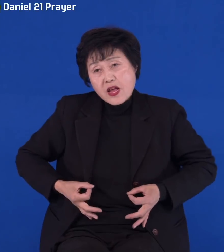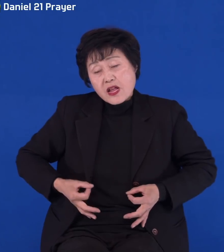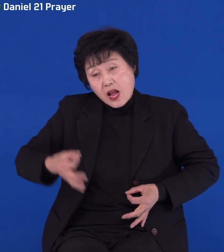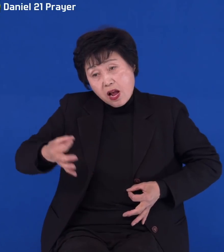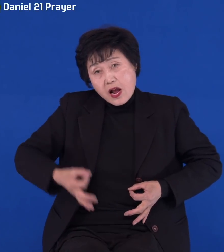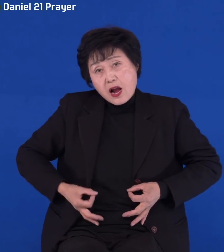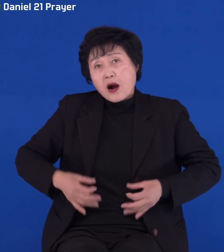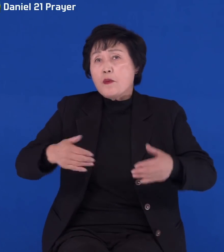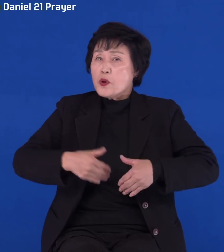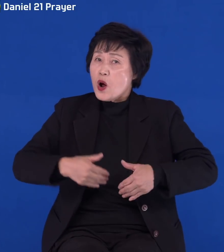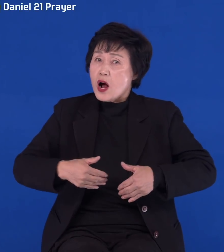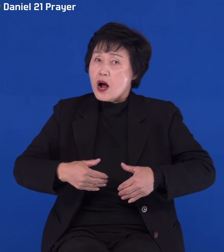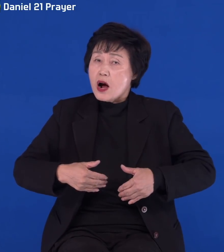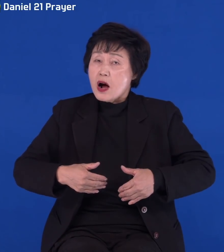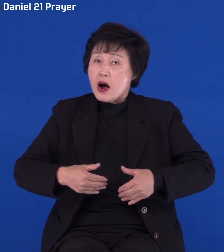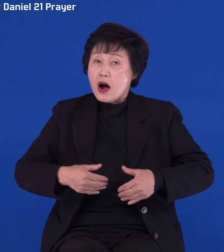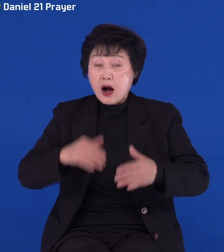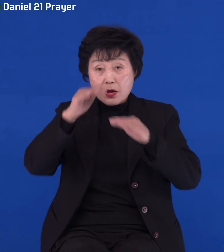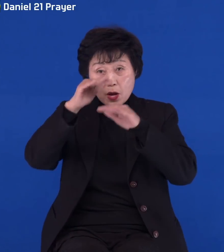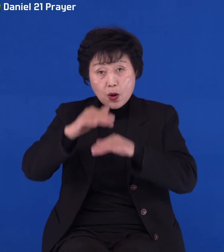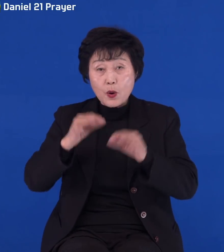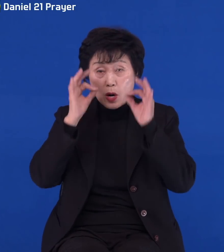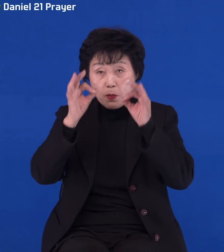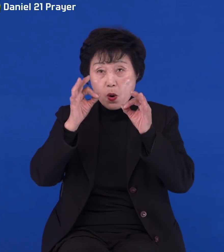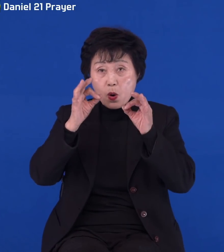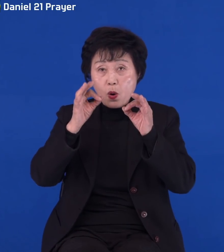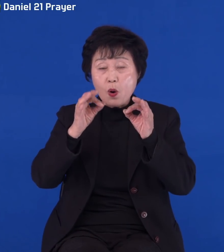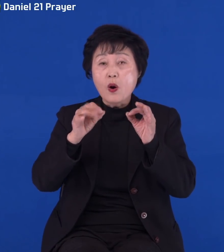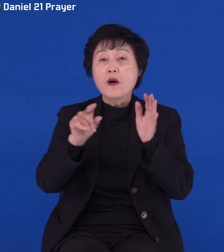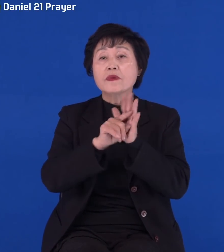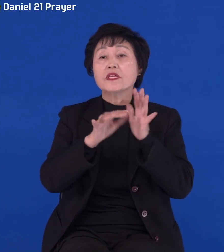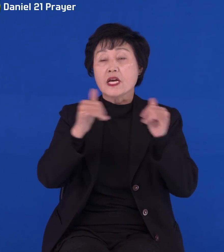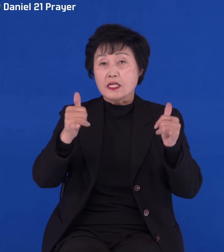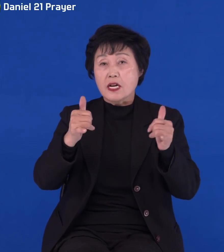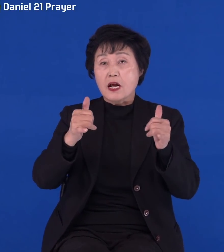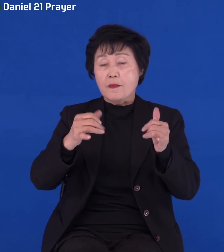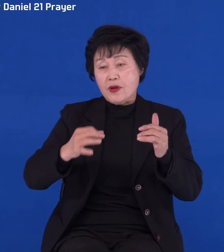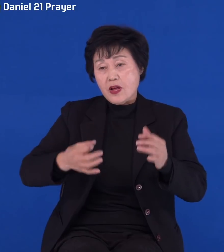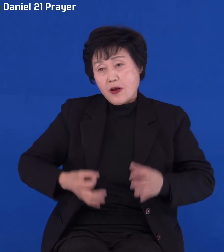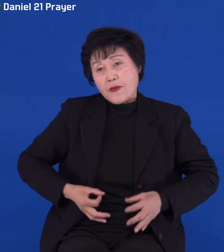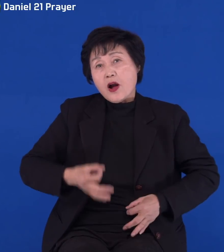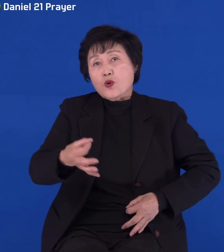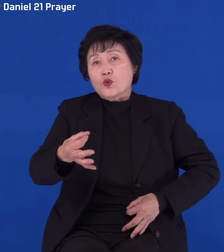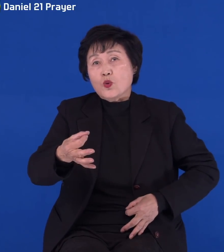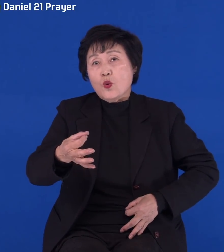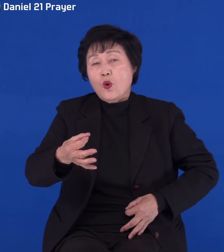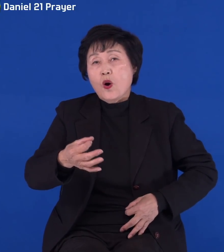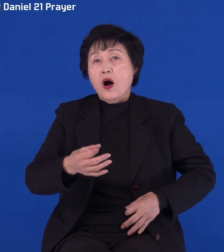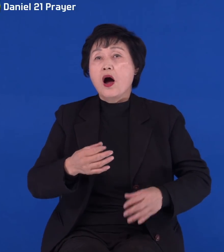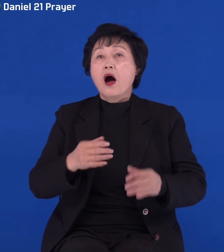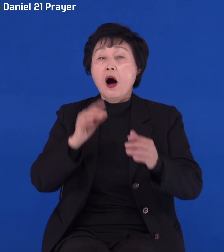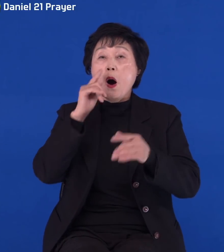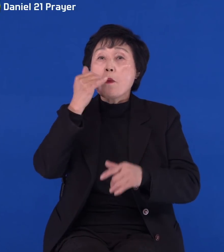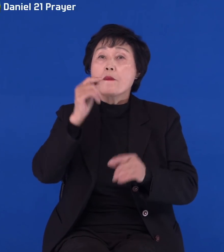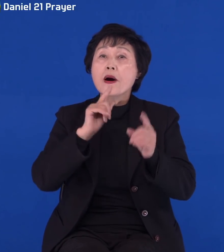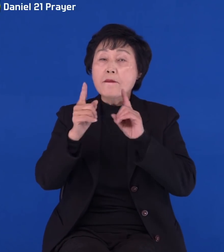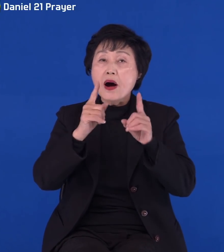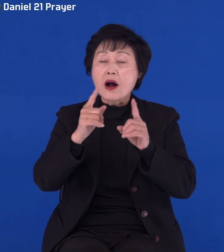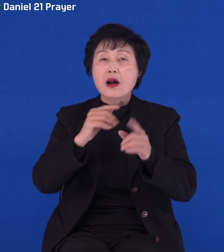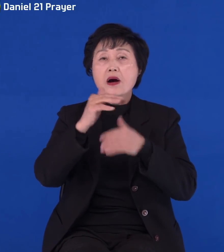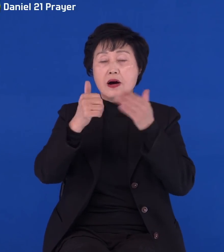신장을 주었다는 미담의 기사를 보게 돼요. 그걸 읽는 순간 저희 어머님이 이렇게 고백합니다. 하나님, 내게도 복음 전도의 기회를 주신다면 이